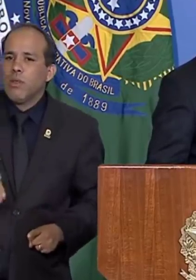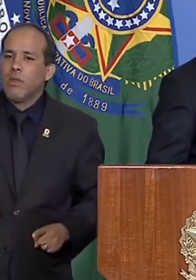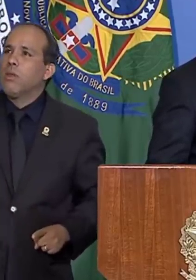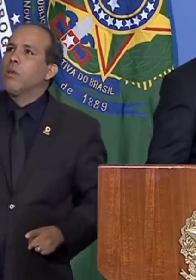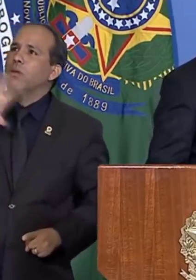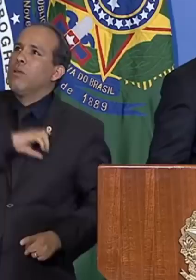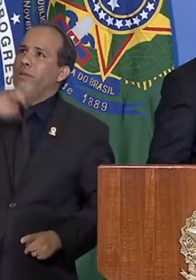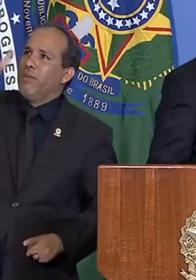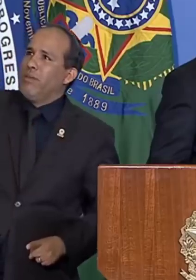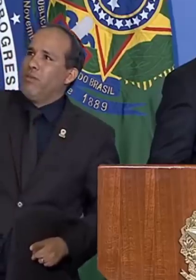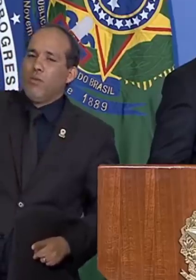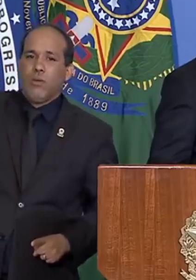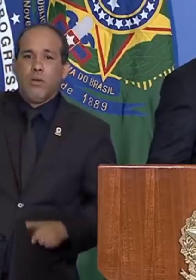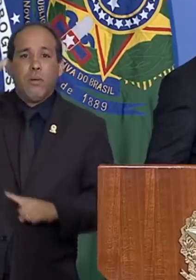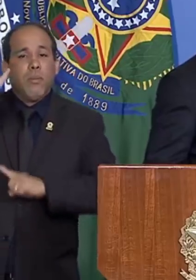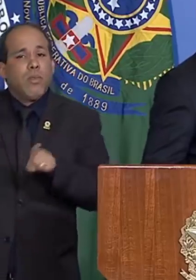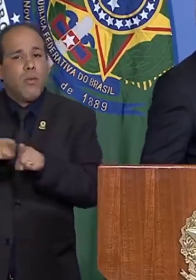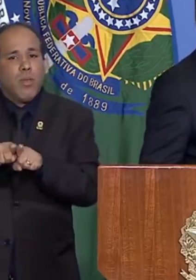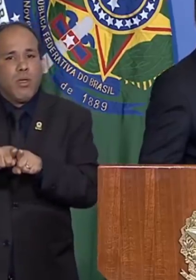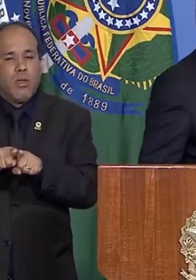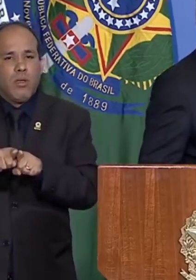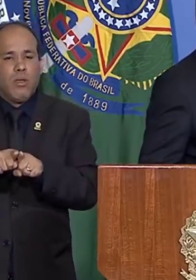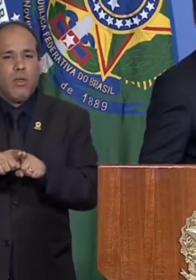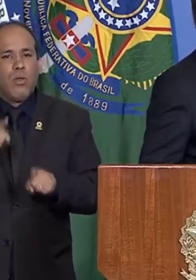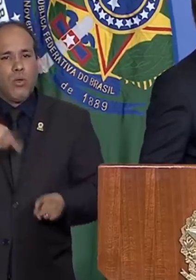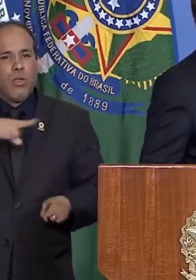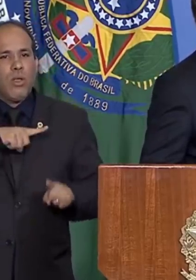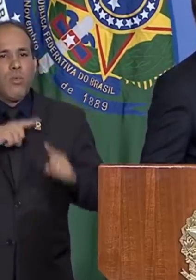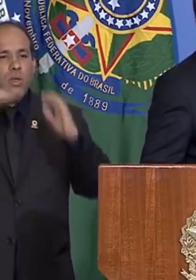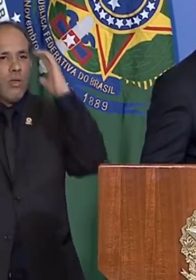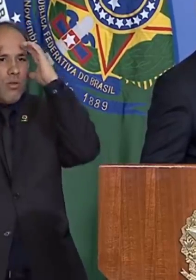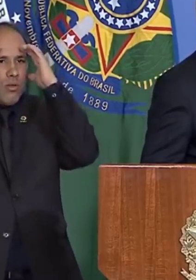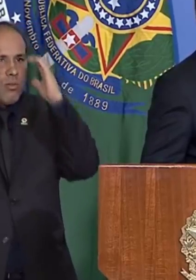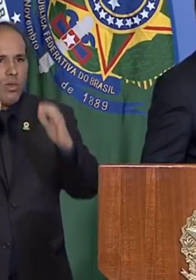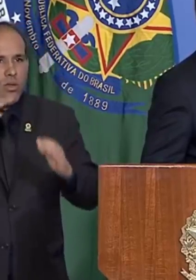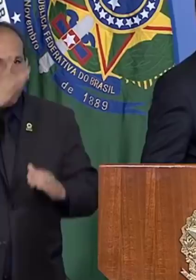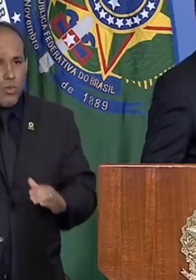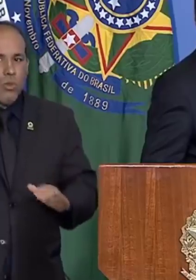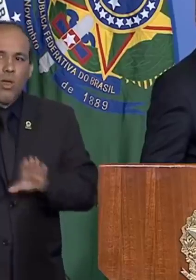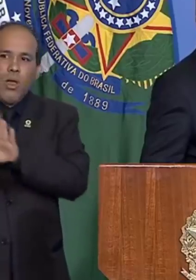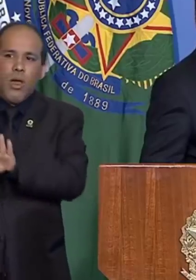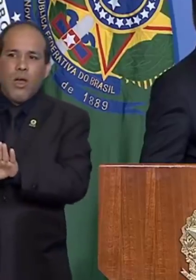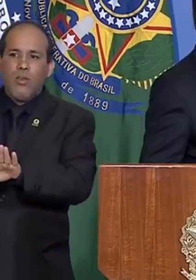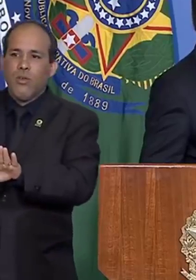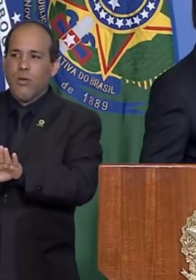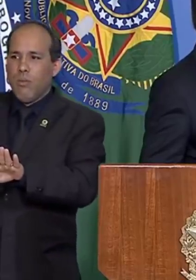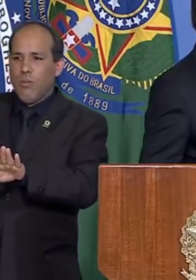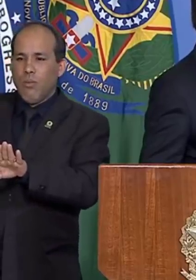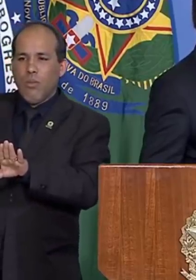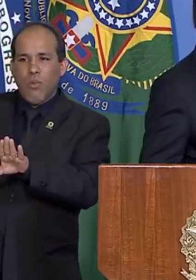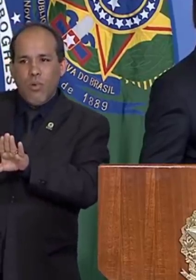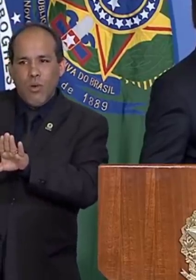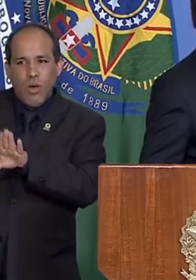adoração a Deus. E mais do que tudo, nós respeitamos aqueles que nos antecederam. Lá atrás não